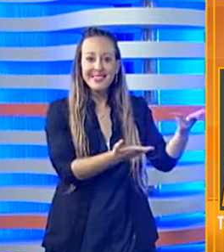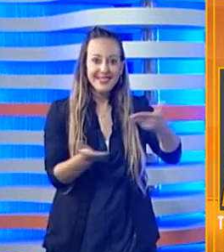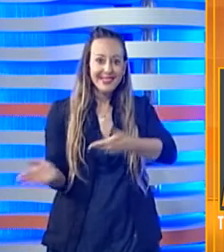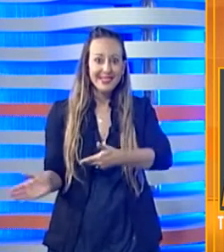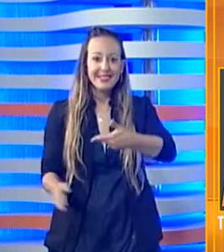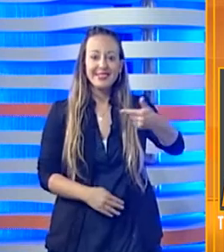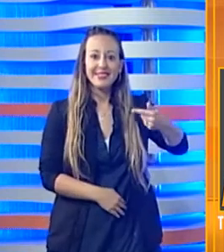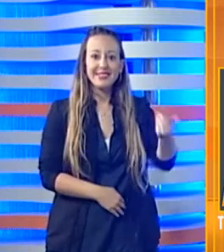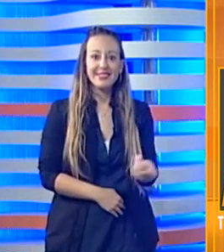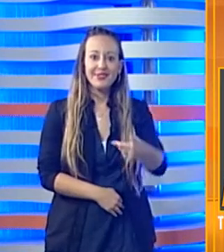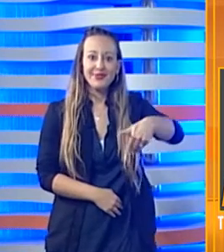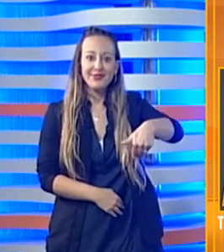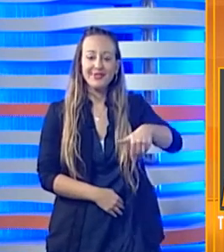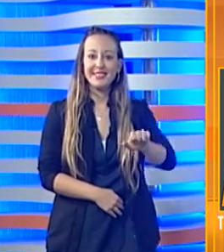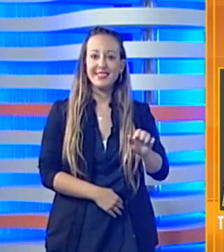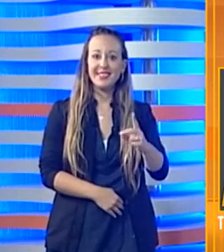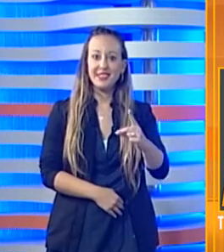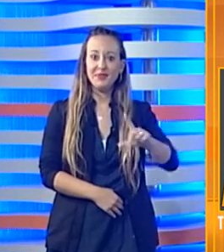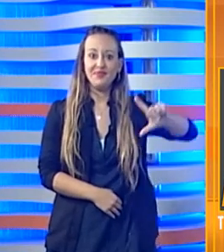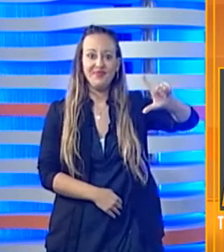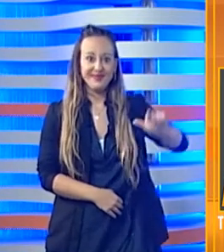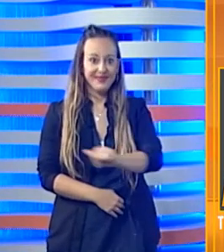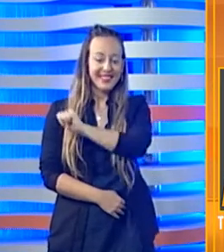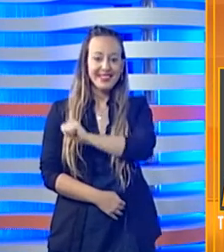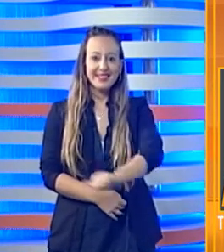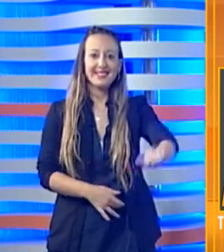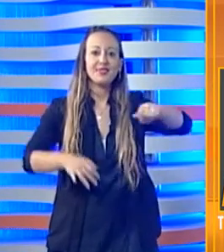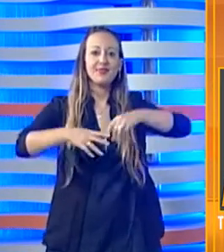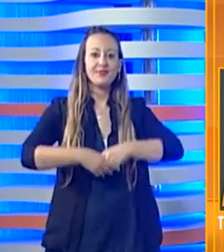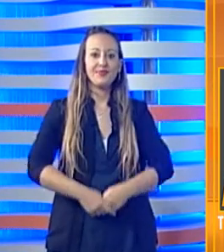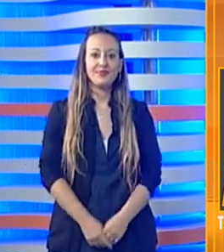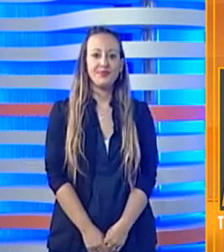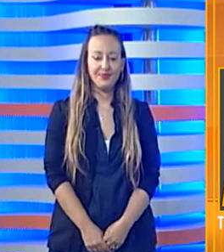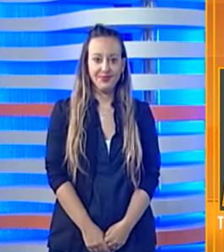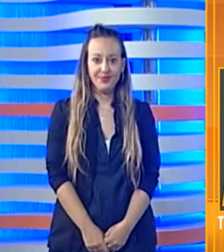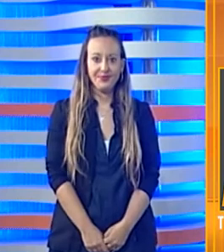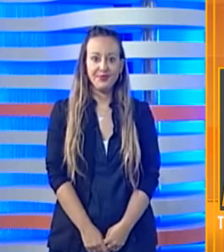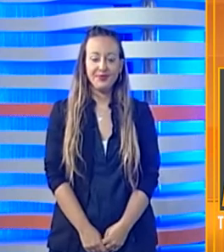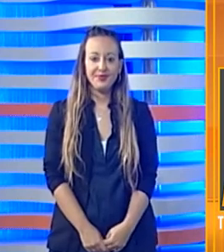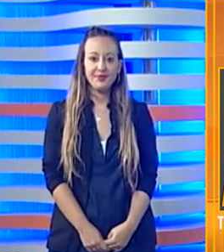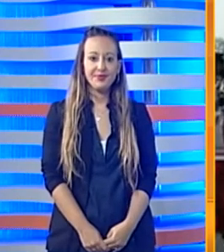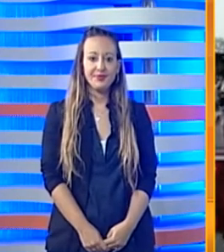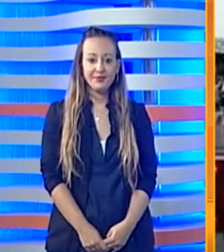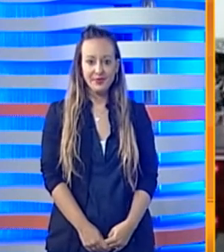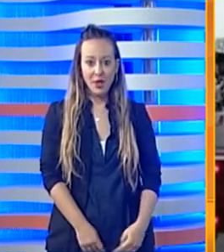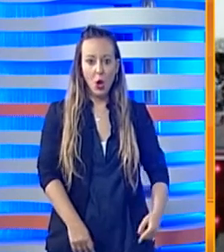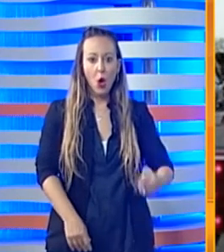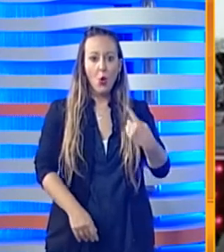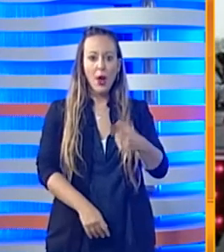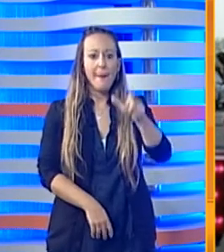Bentrovati al TG Med LIS, l'informazione nella lingua italiana dei segni a cura della redazione del TG Med.